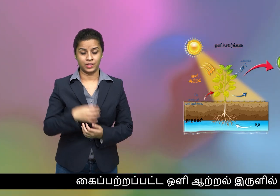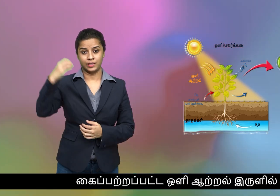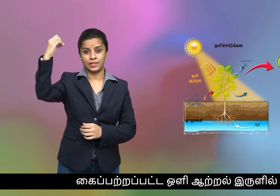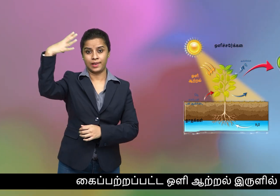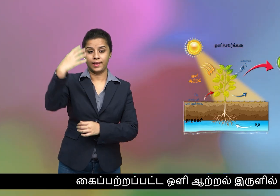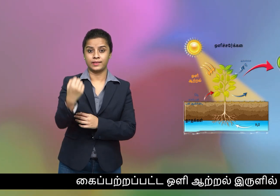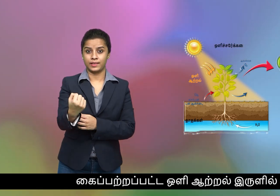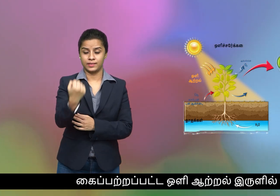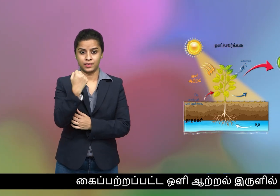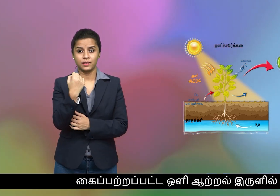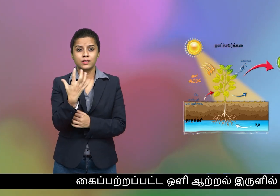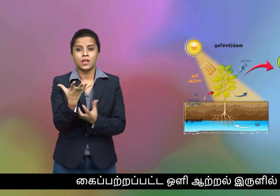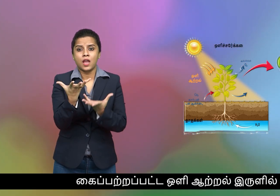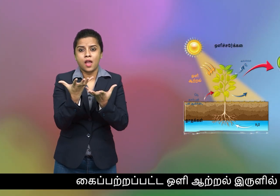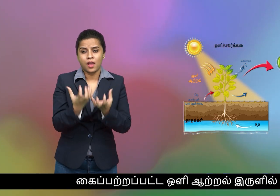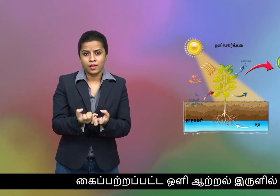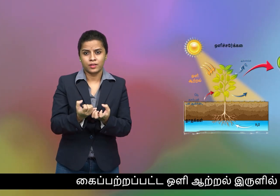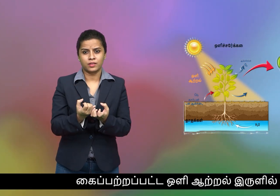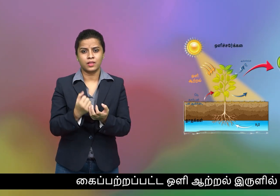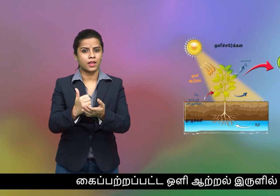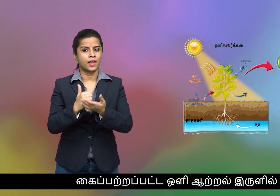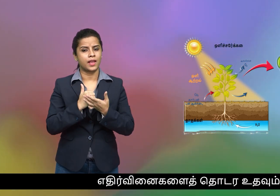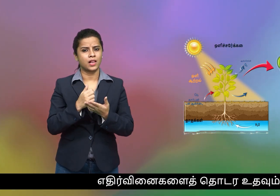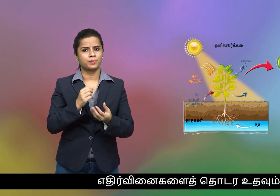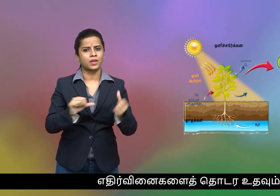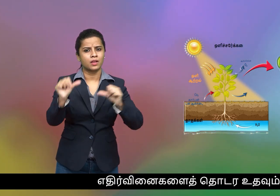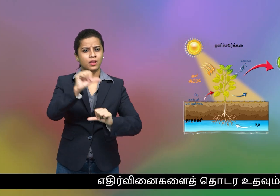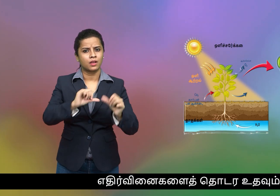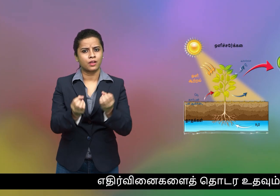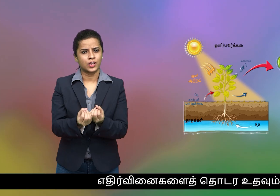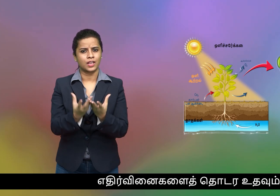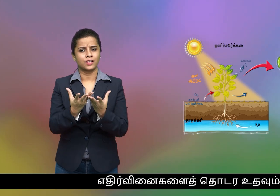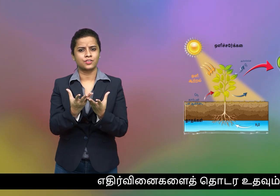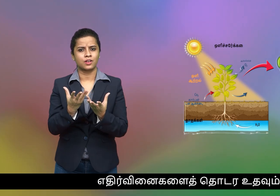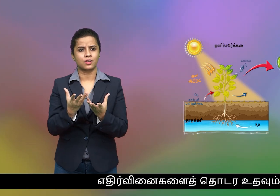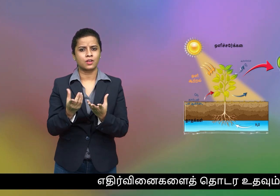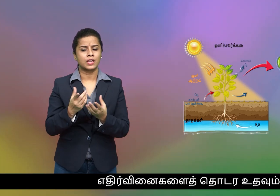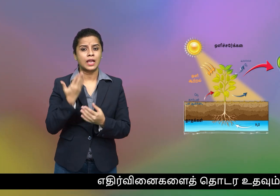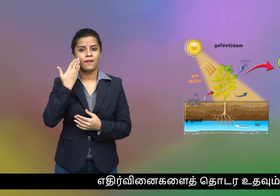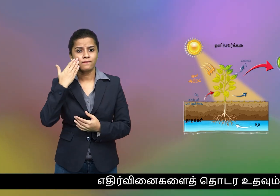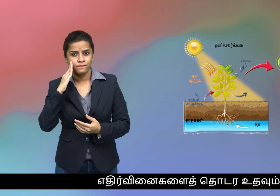கைப்பற்றப்பட்ட ஒளி ஆற்றல் இருளில் கூட எதிர்வினைகளை தொடர முடியும்.